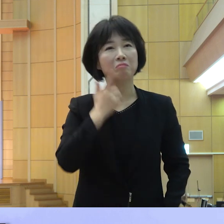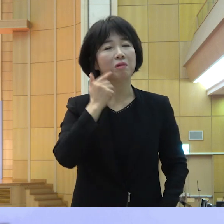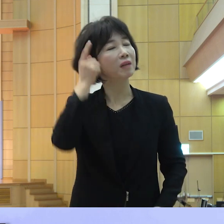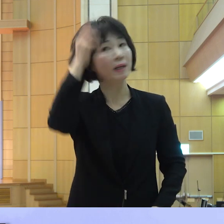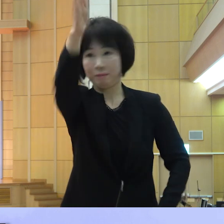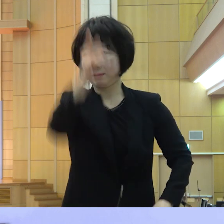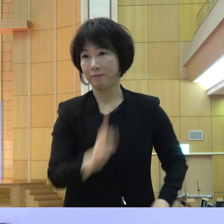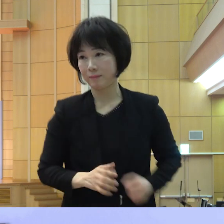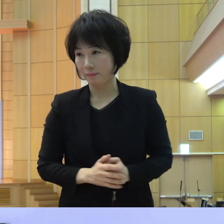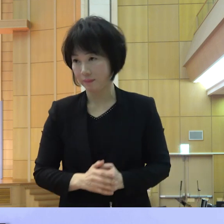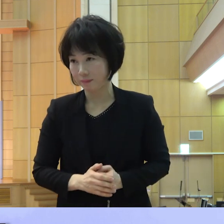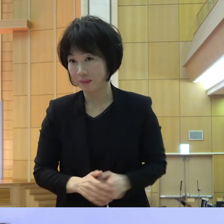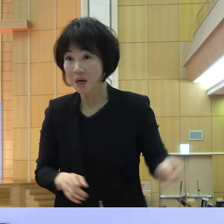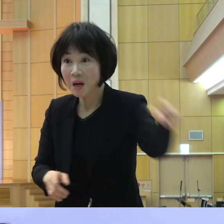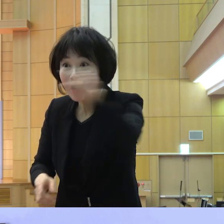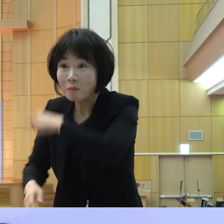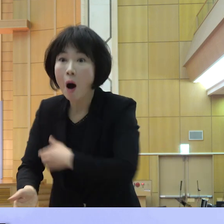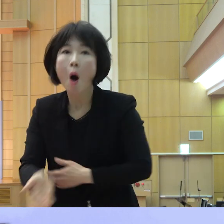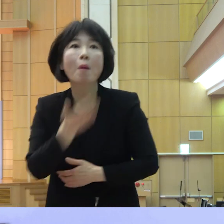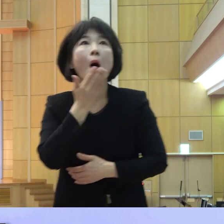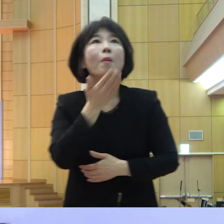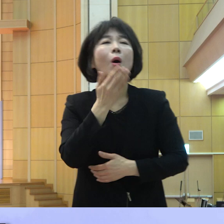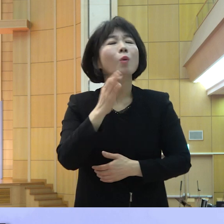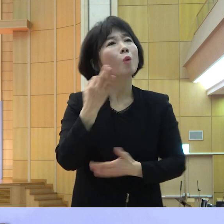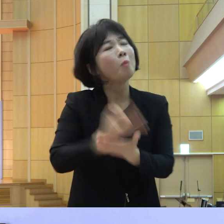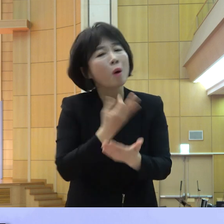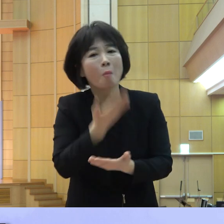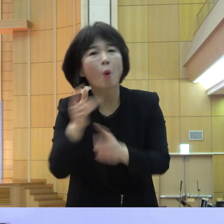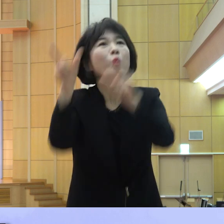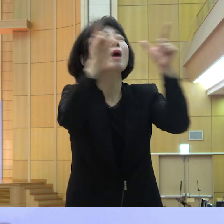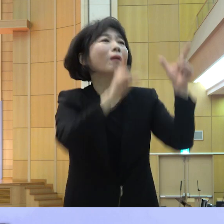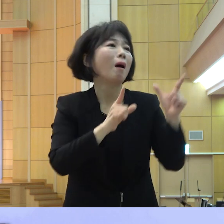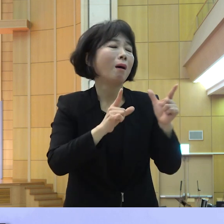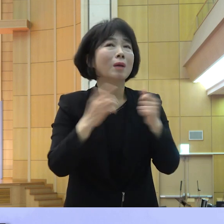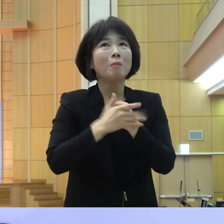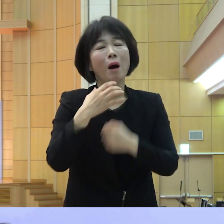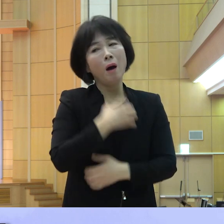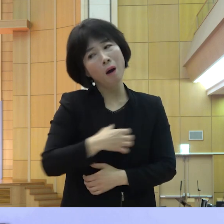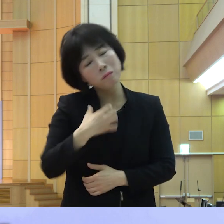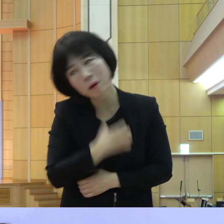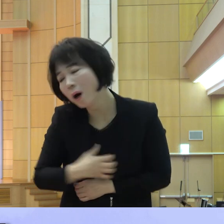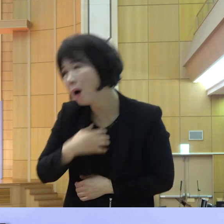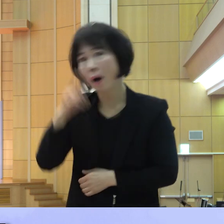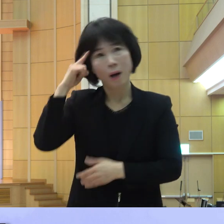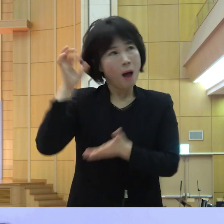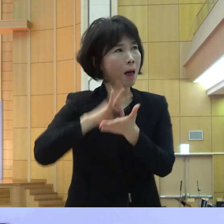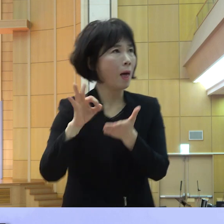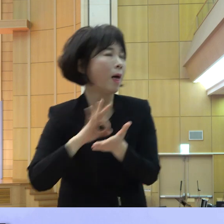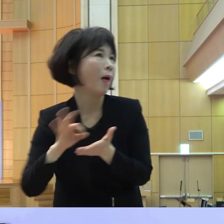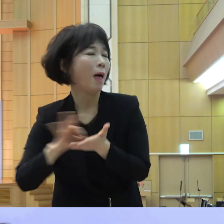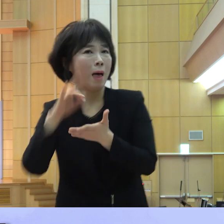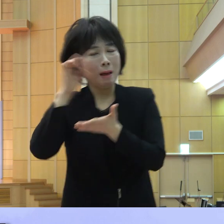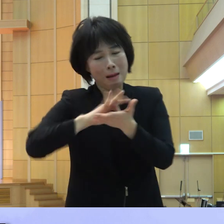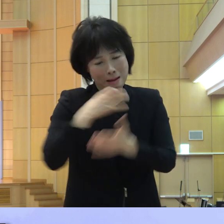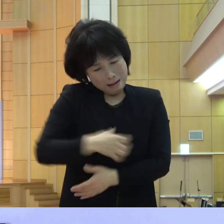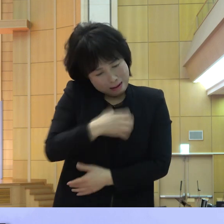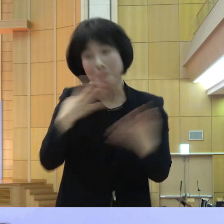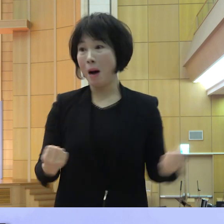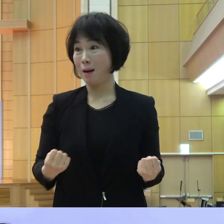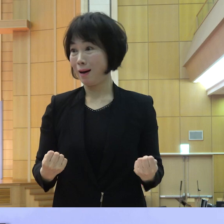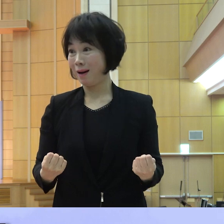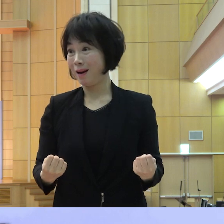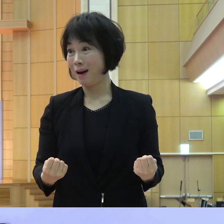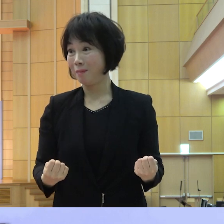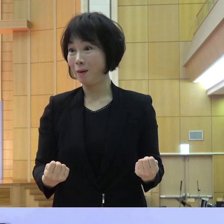내가 말합니다만 사람들이 그 먹고 사는 거 하루에 밥 세 끼 먹는 것 때문에 그렇게 신경 쓰고 머리가 빠질 정도로, 오죽하면 머리가